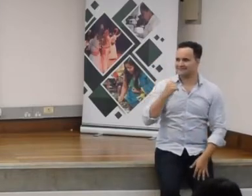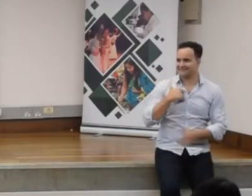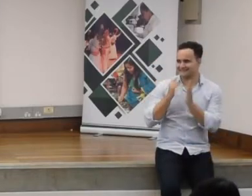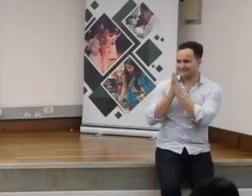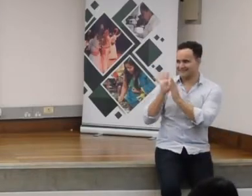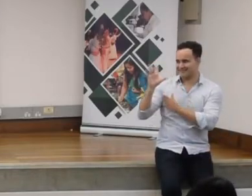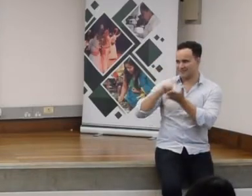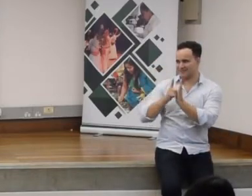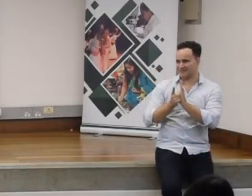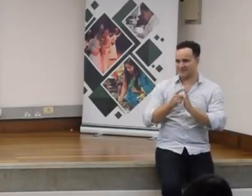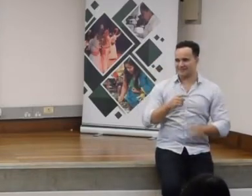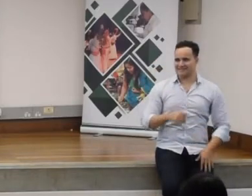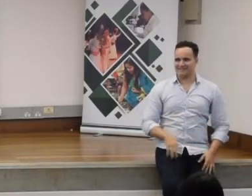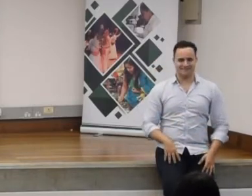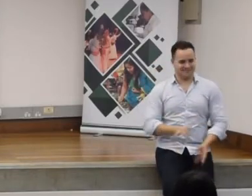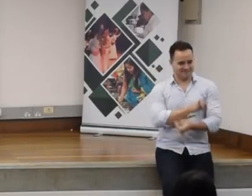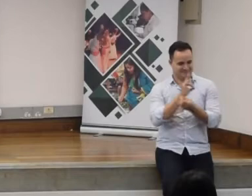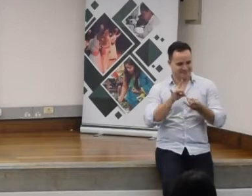Perfecto.